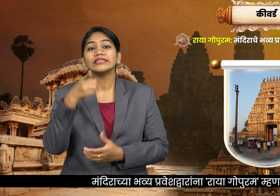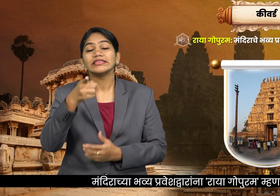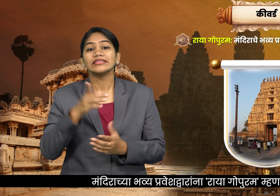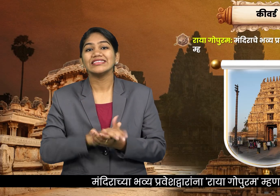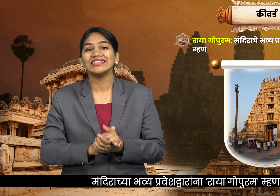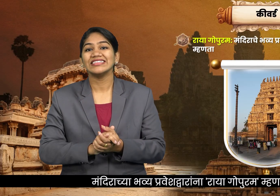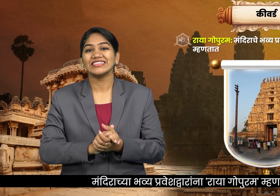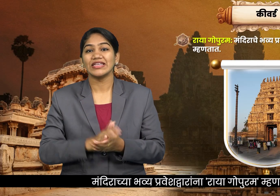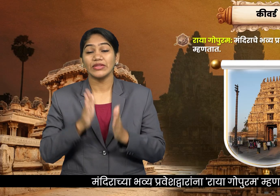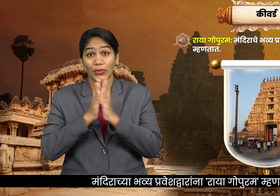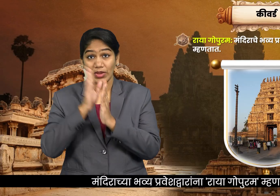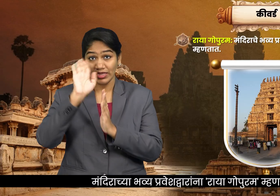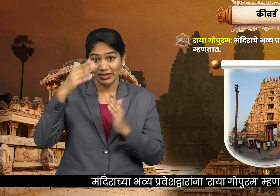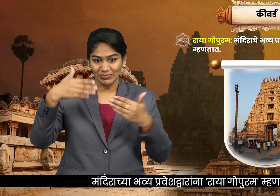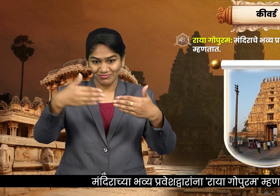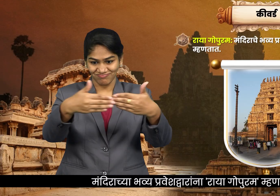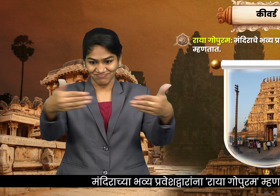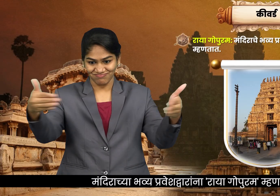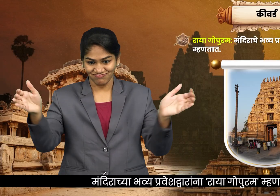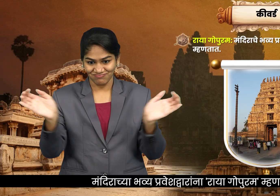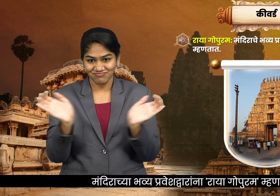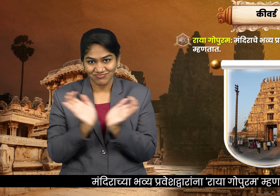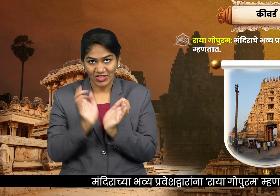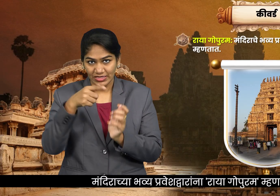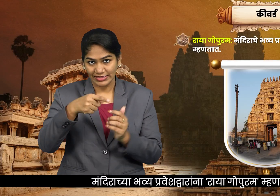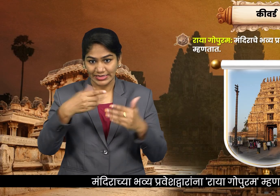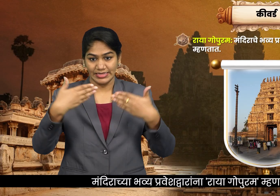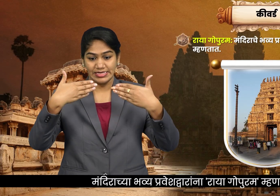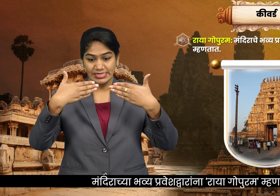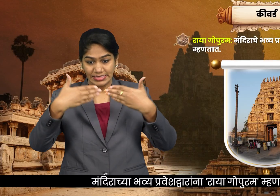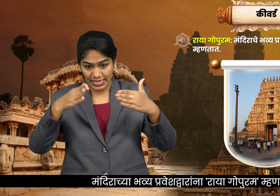प्रवेशद्वारांना रायागोपुरम म्हणतात.